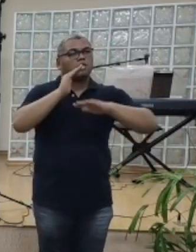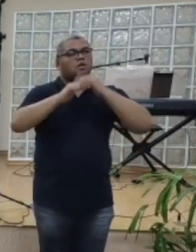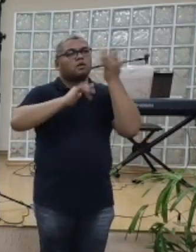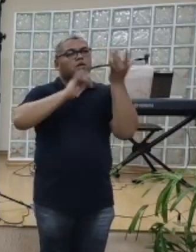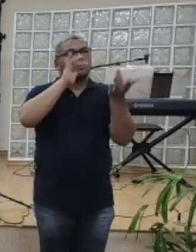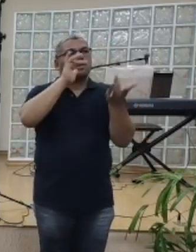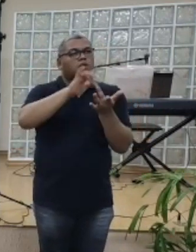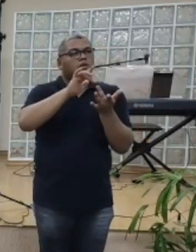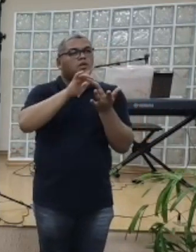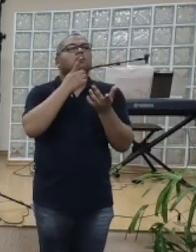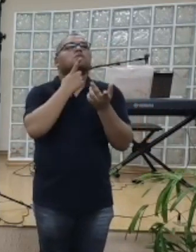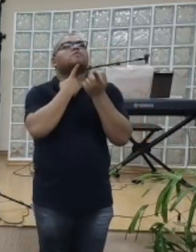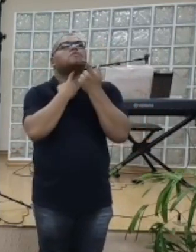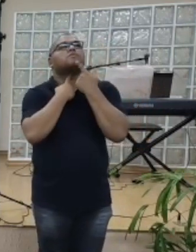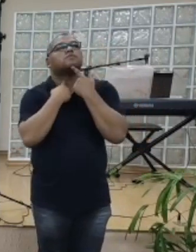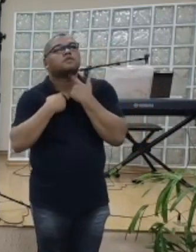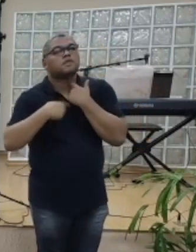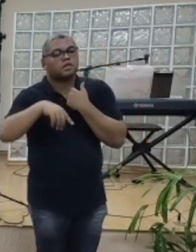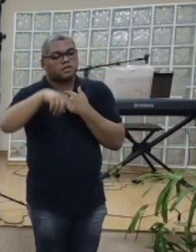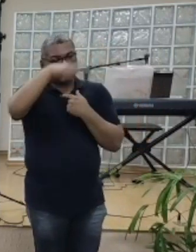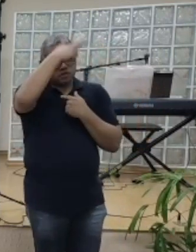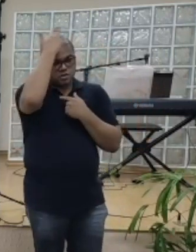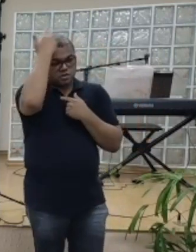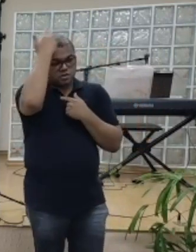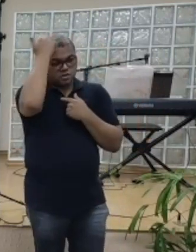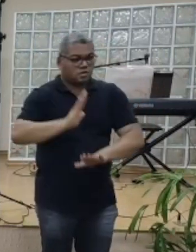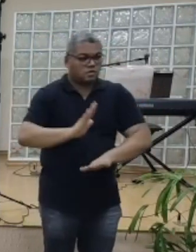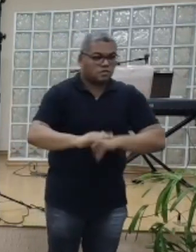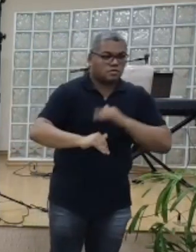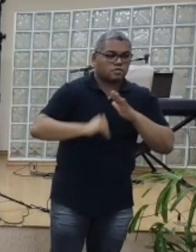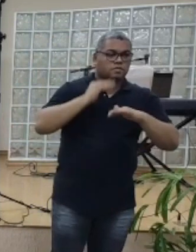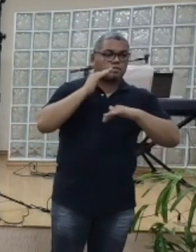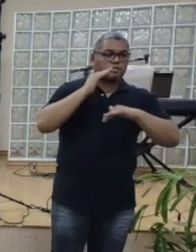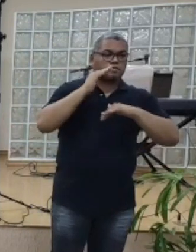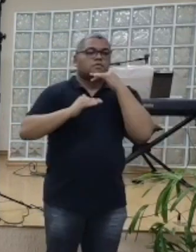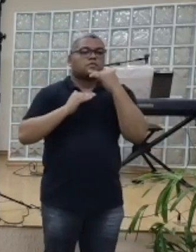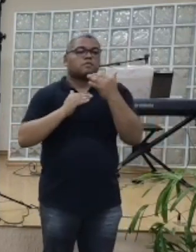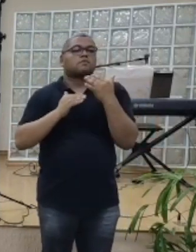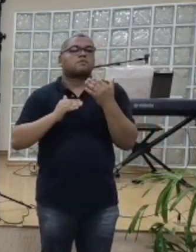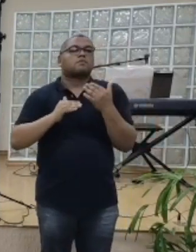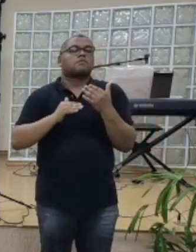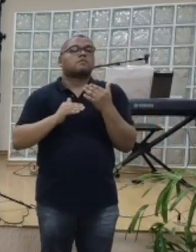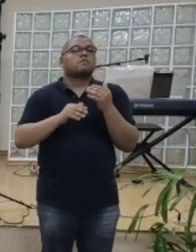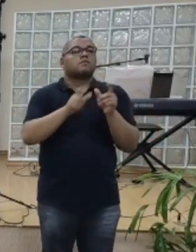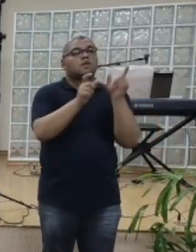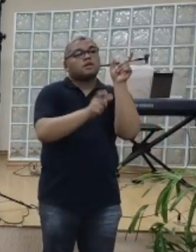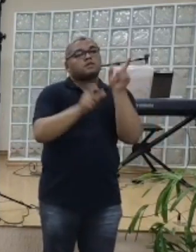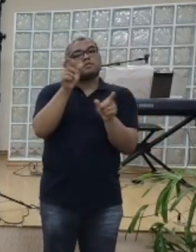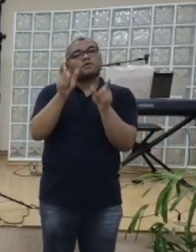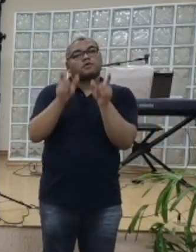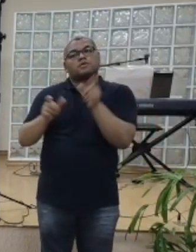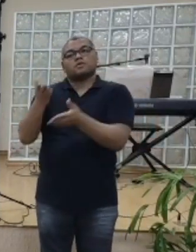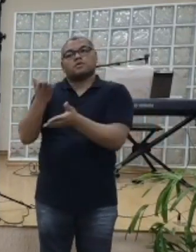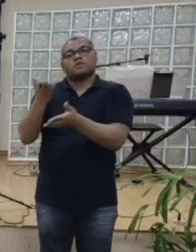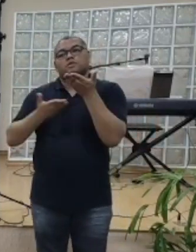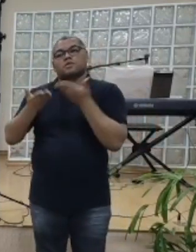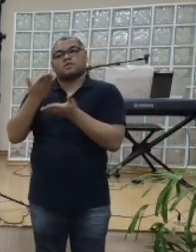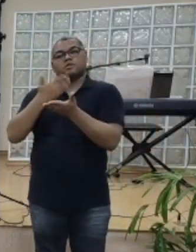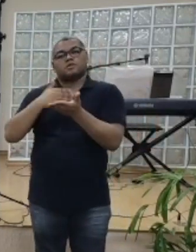santificação e aproximação de Deus? Então, aqueles que servem na igreja, qual é